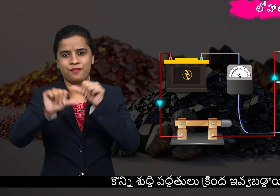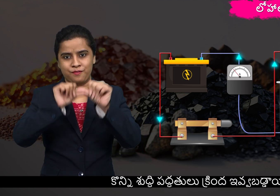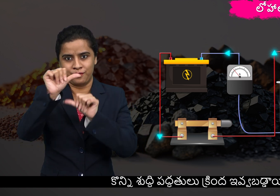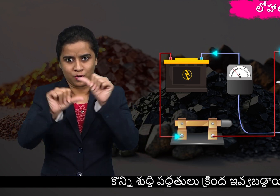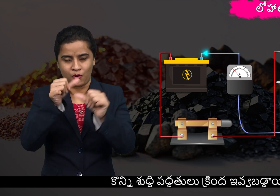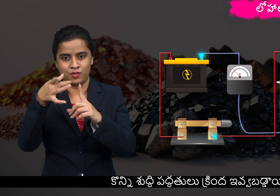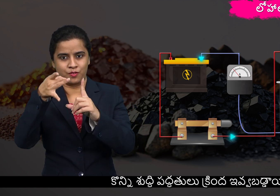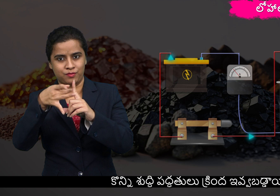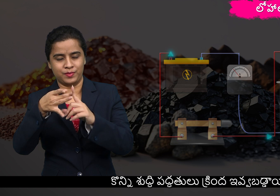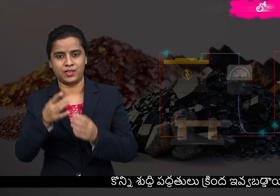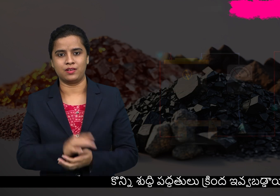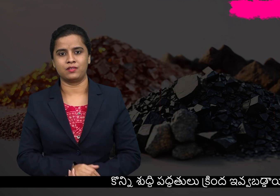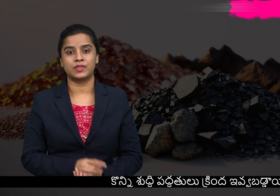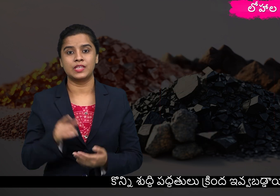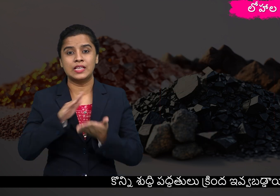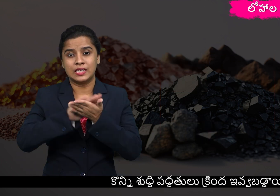క్రింద ఇవ్వబడ్డాయి.